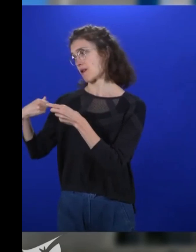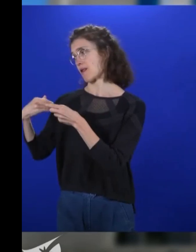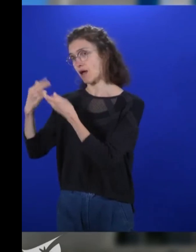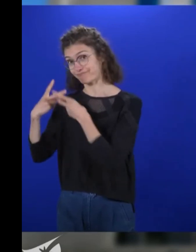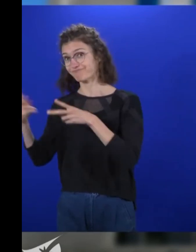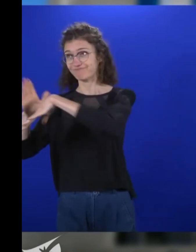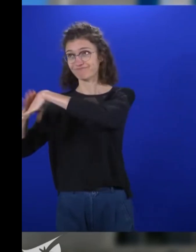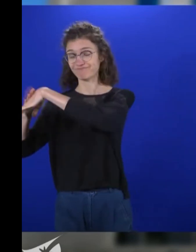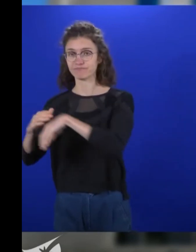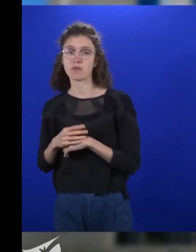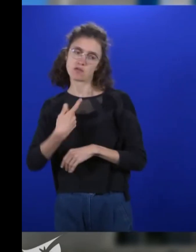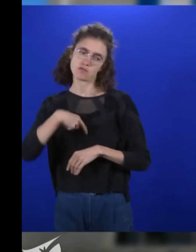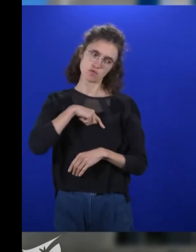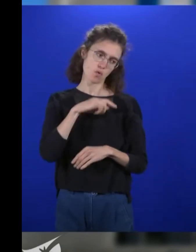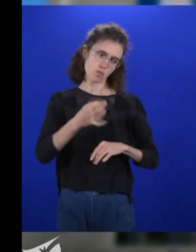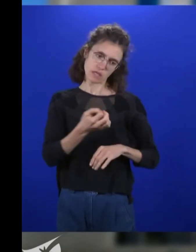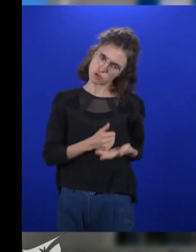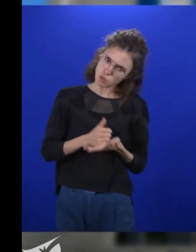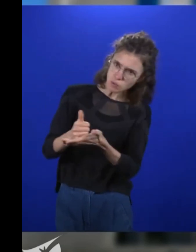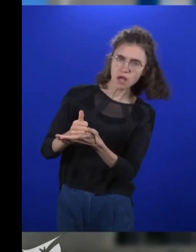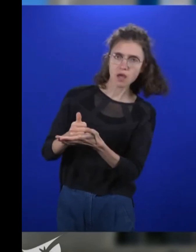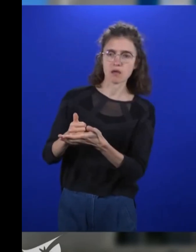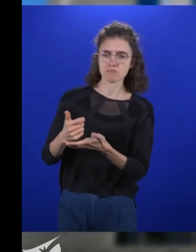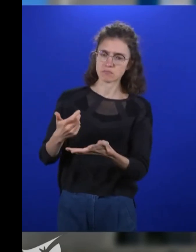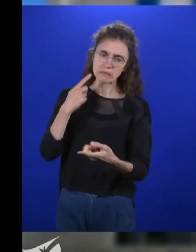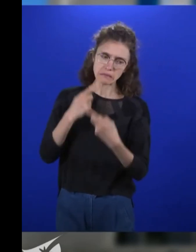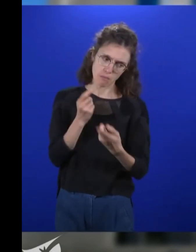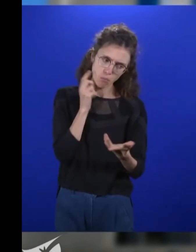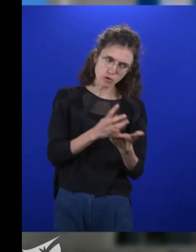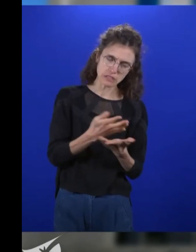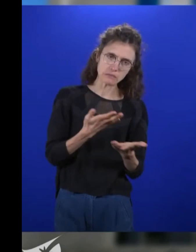sans des compensations financières par l'État à la hauteur